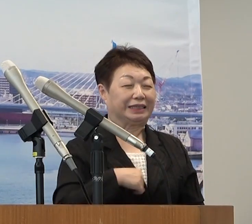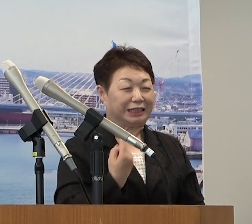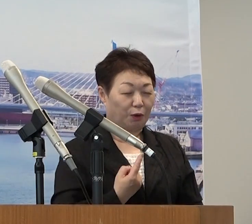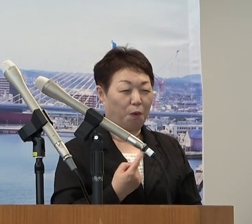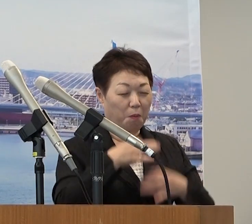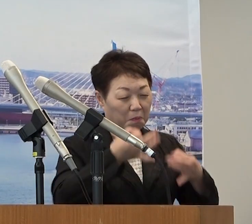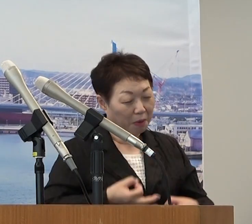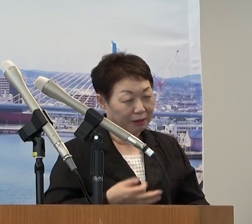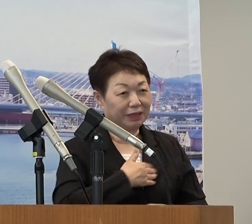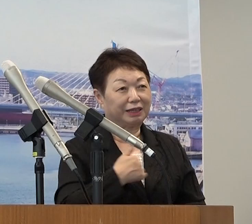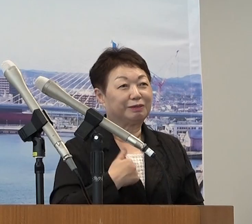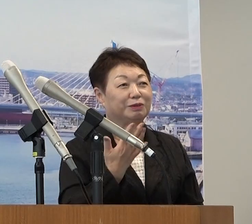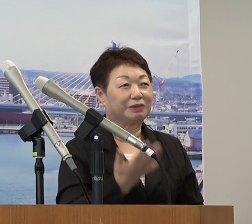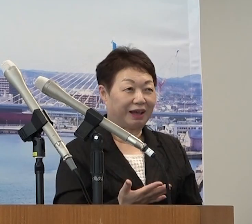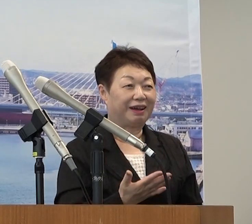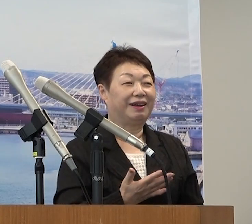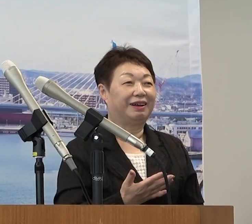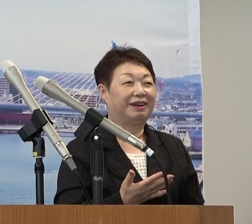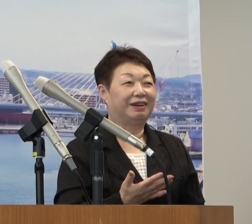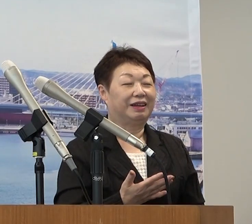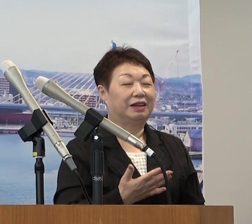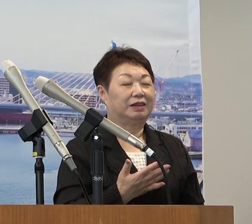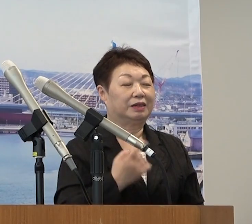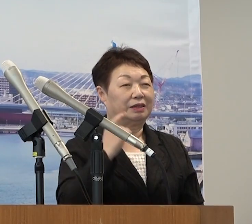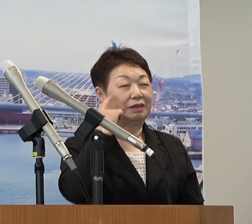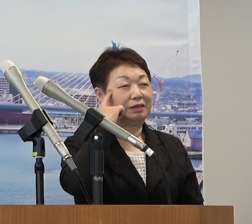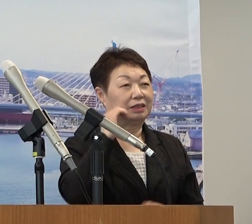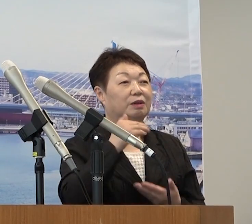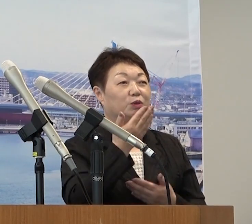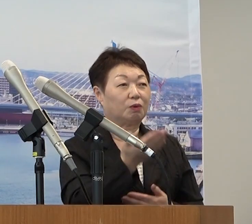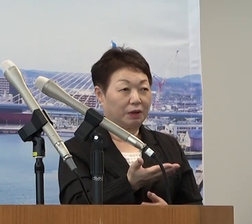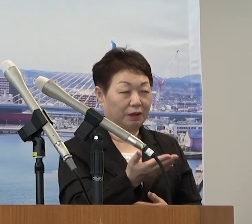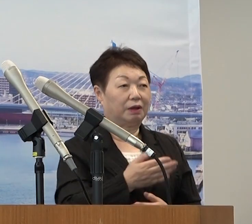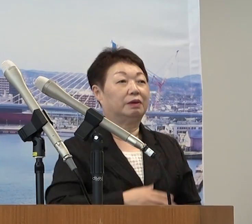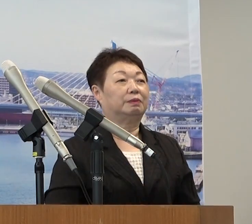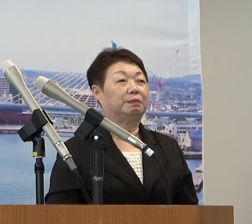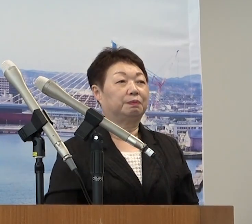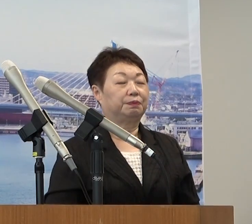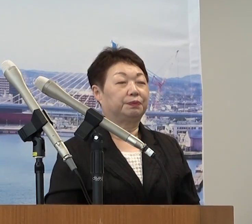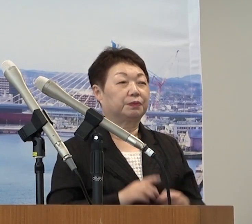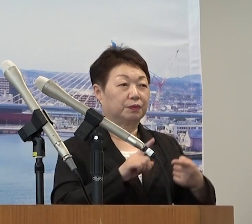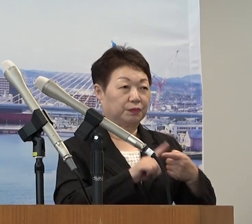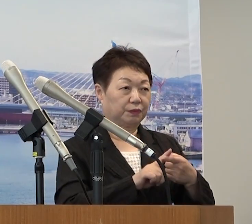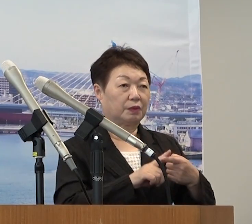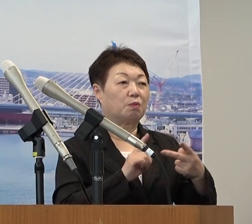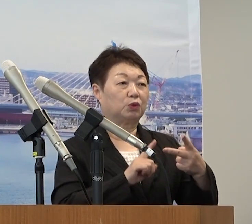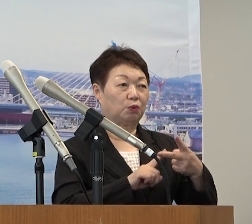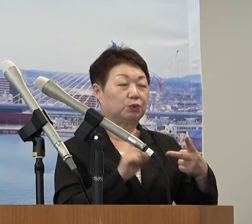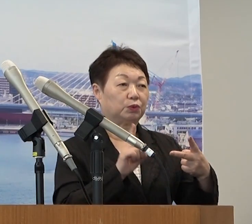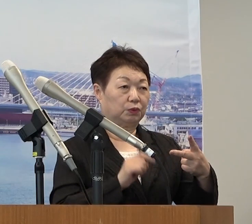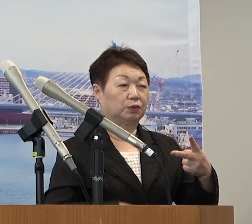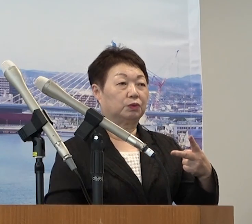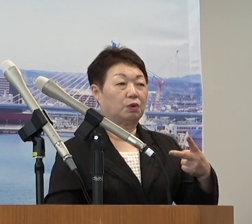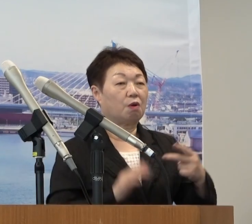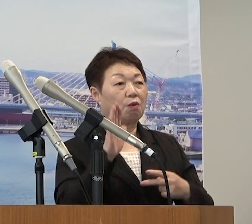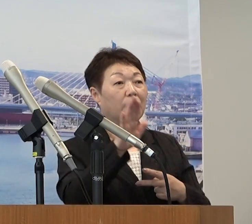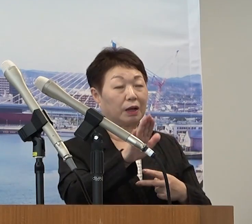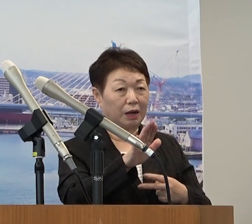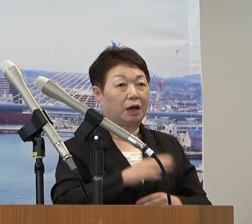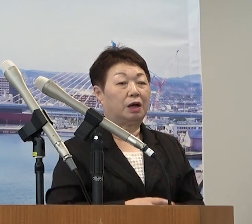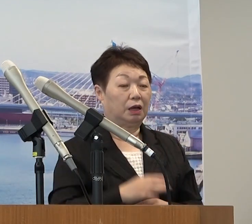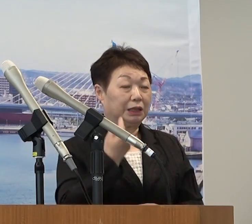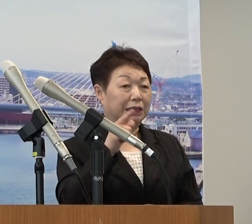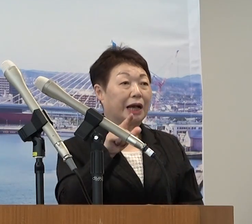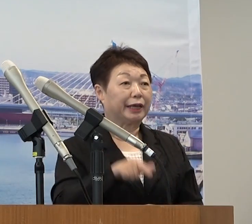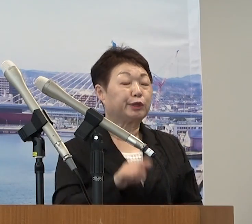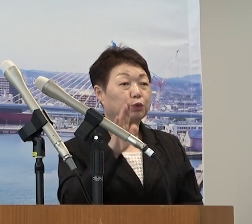価するとどれぐらいの手応えとして感じられてるのかというところとですねあとこれからまた1ヶ月